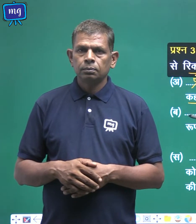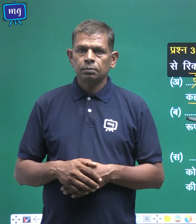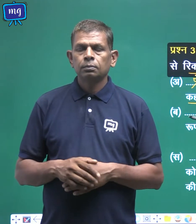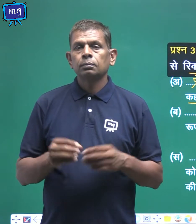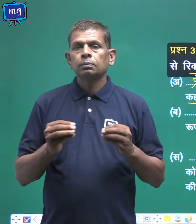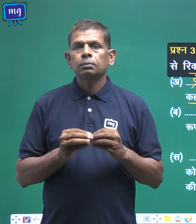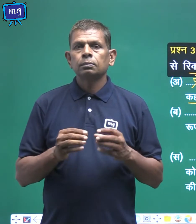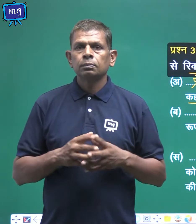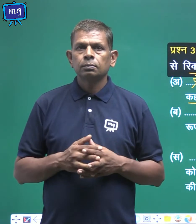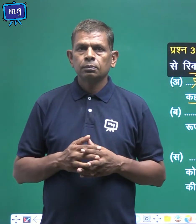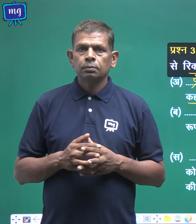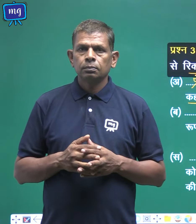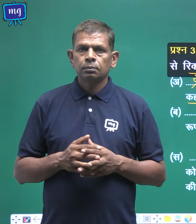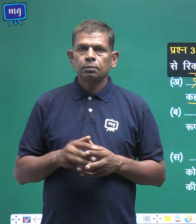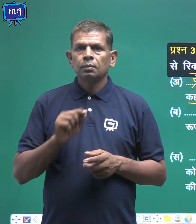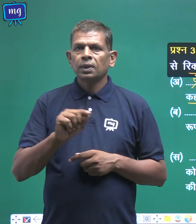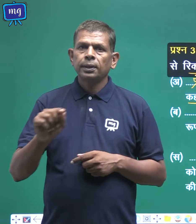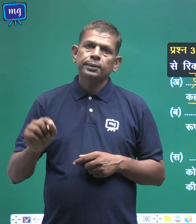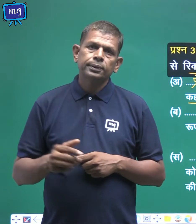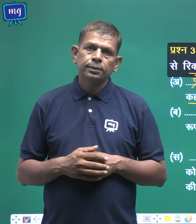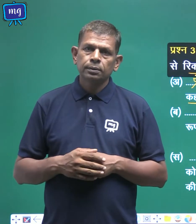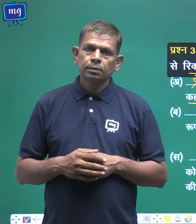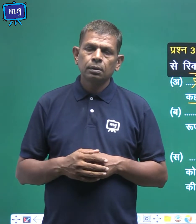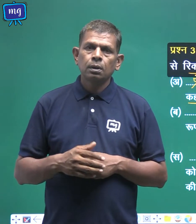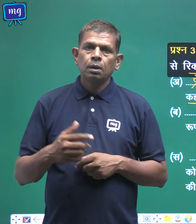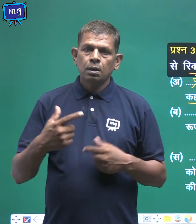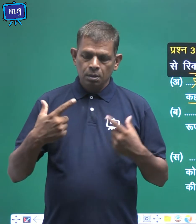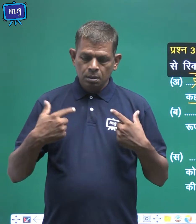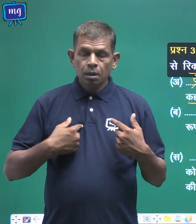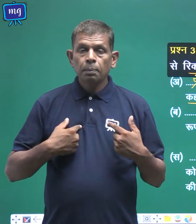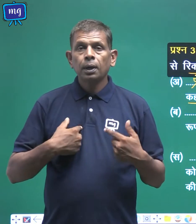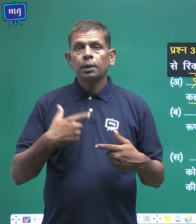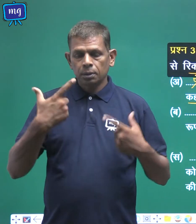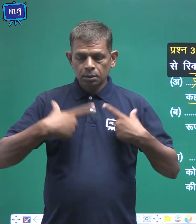ब डैश हमारे शरीर को